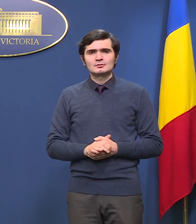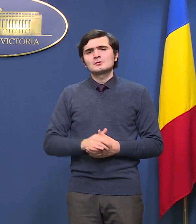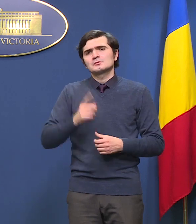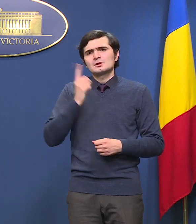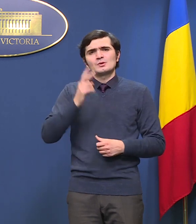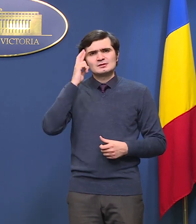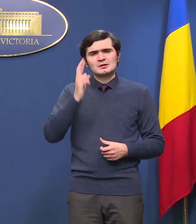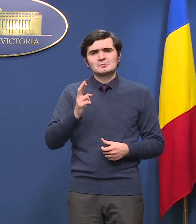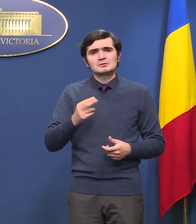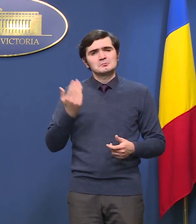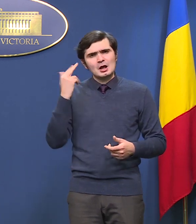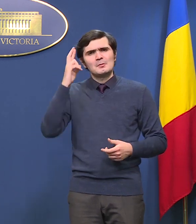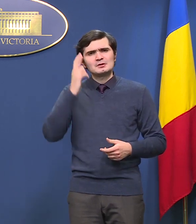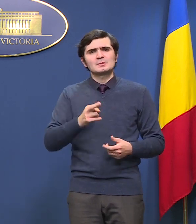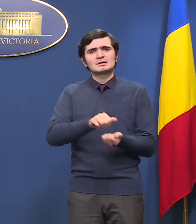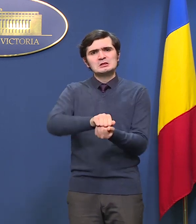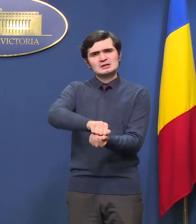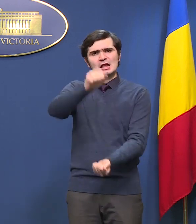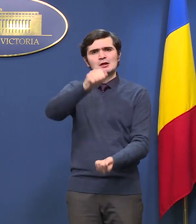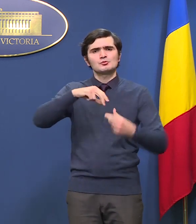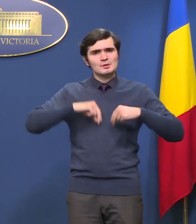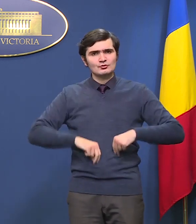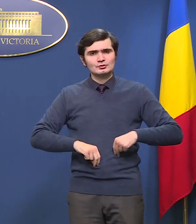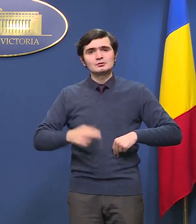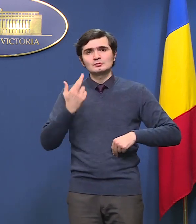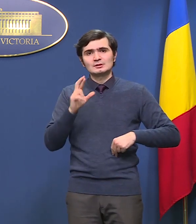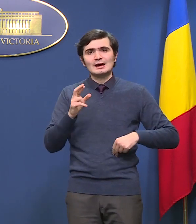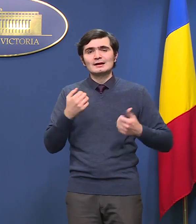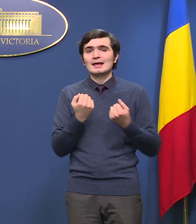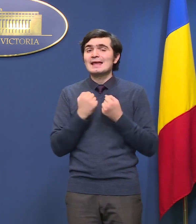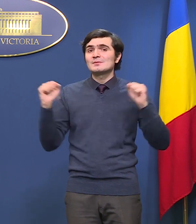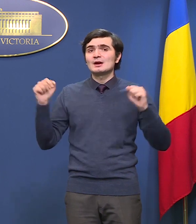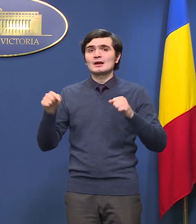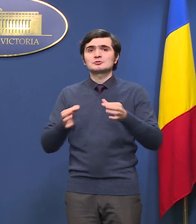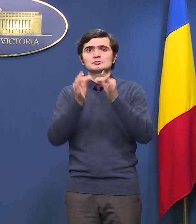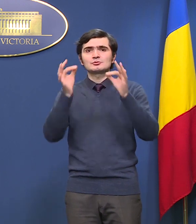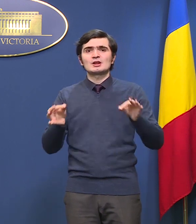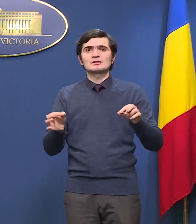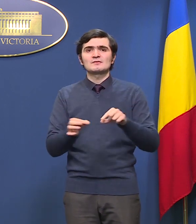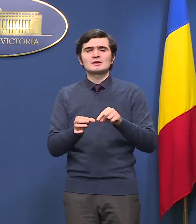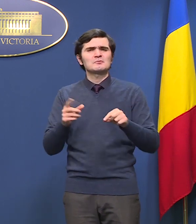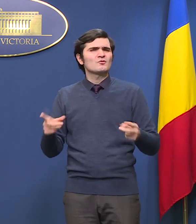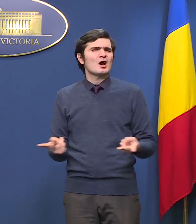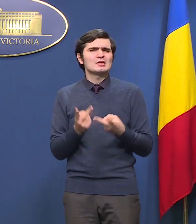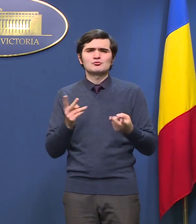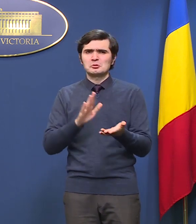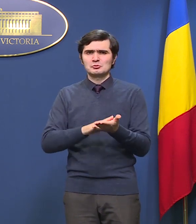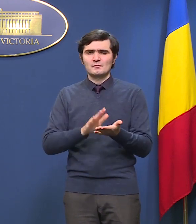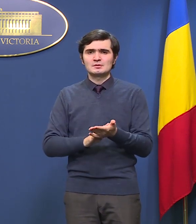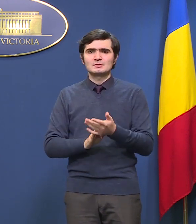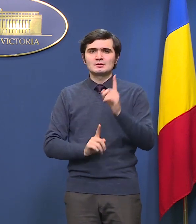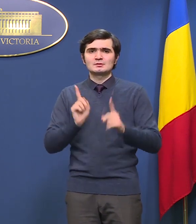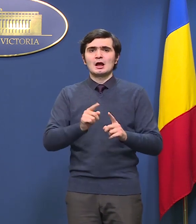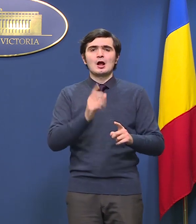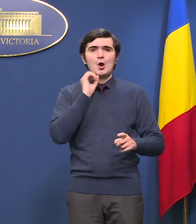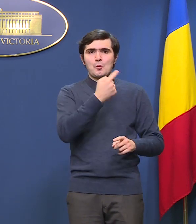respectăm, adică am respectat decretul prezidențial. Pe de altă parte, eliberarea acestui certificat e foarte ușor de dovedit pentru că dacă el spune că are